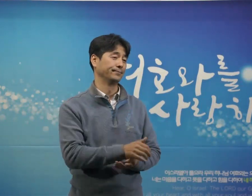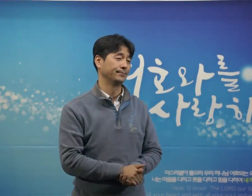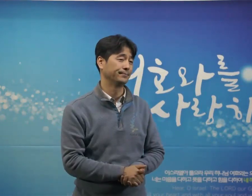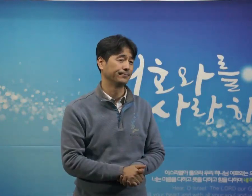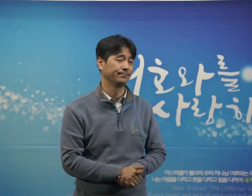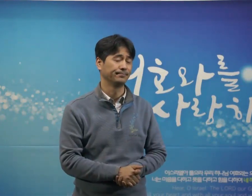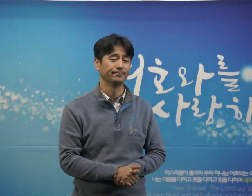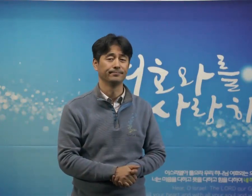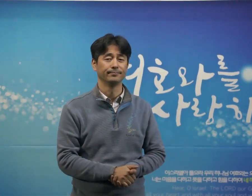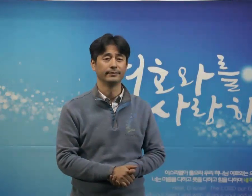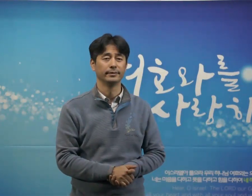그래서 안타까움이 있습니다.